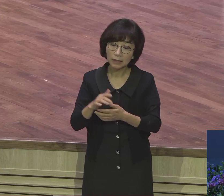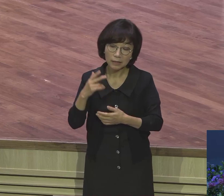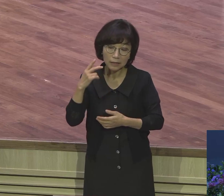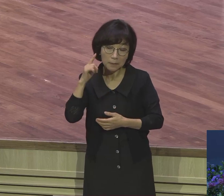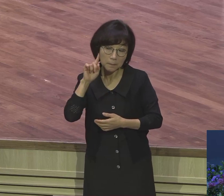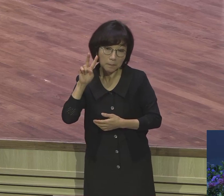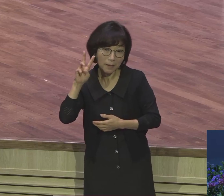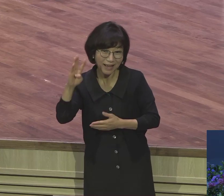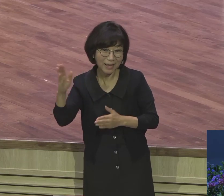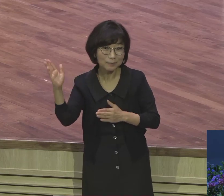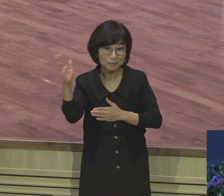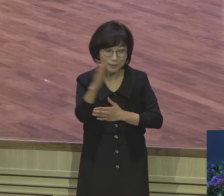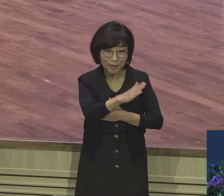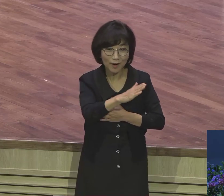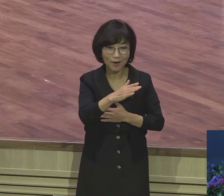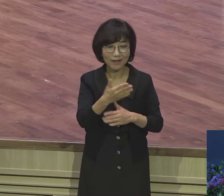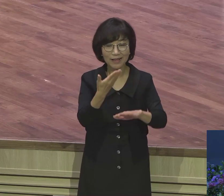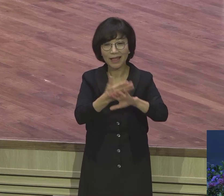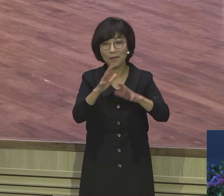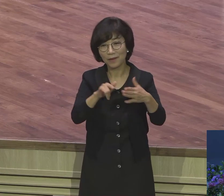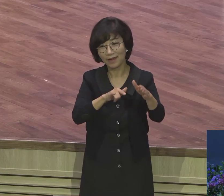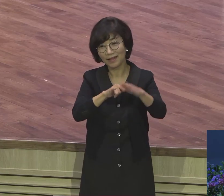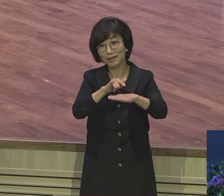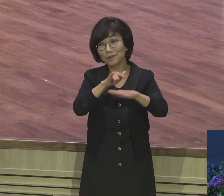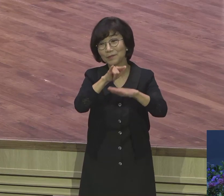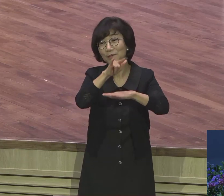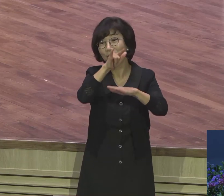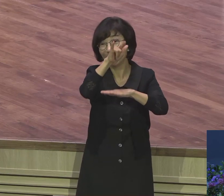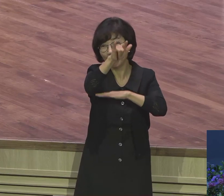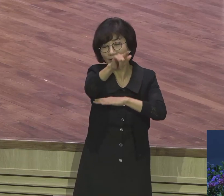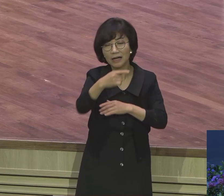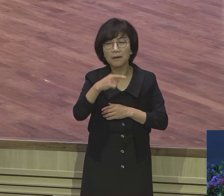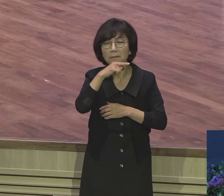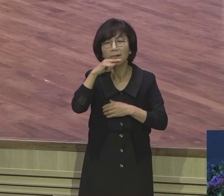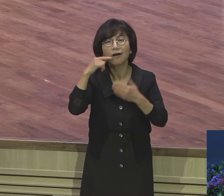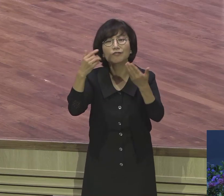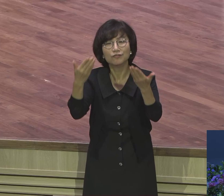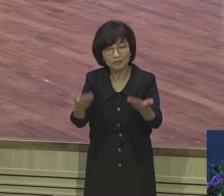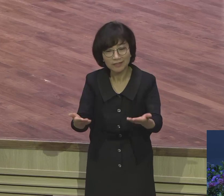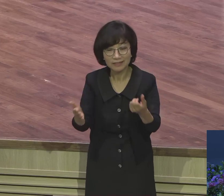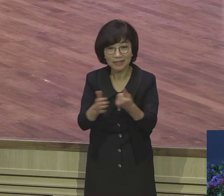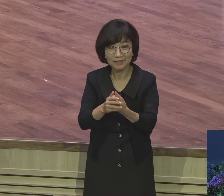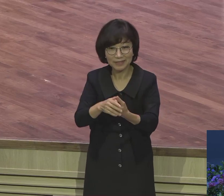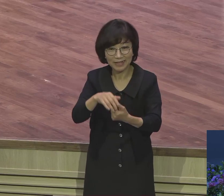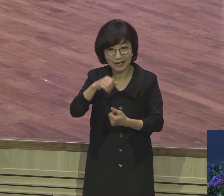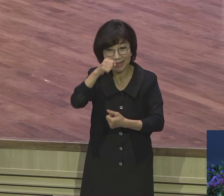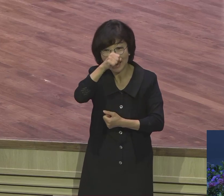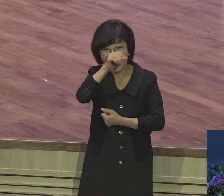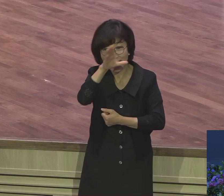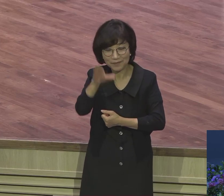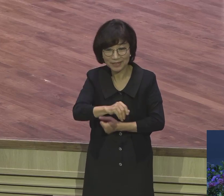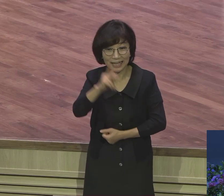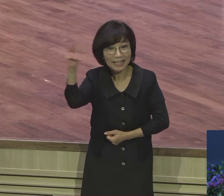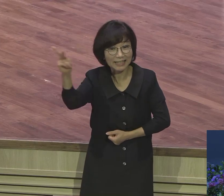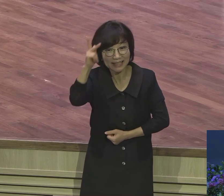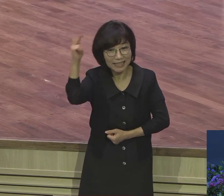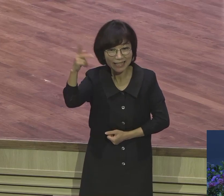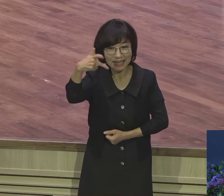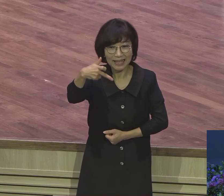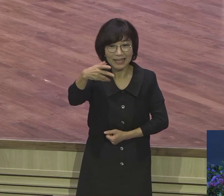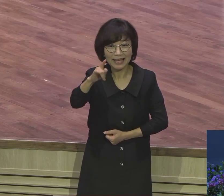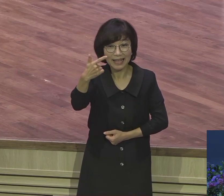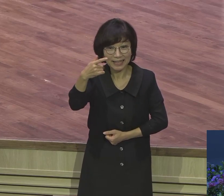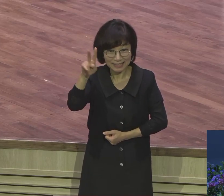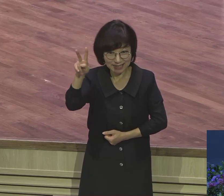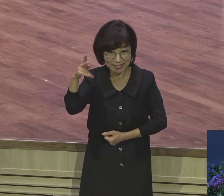전도 캠프를 많이 나갑니다. 추석 공휴일 주간이니까요. 아프리카 케냐 이미 갔습니다. 한 5시미 청년들